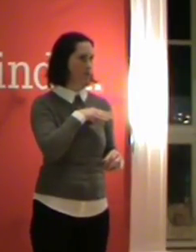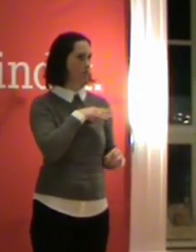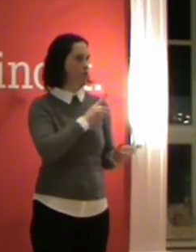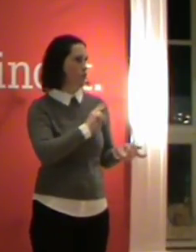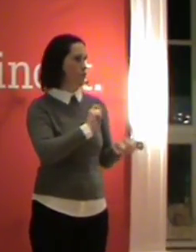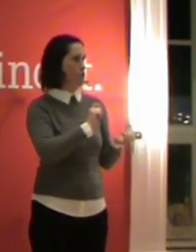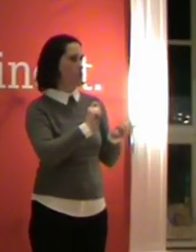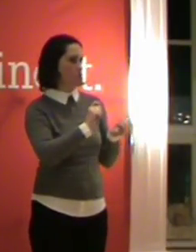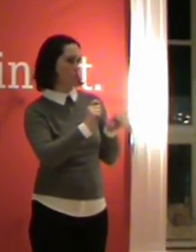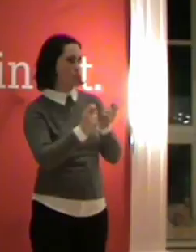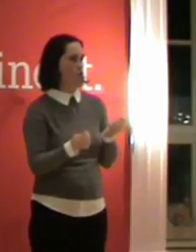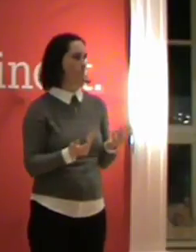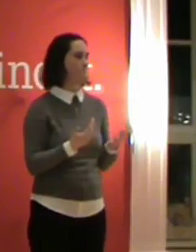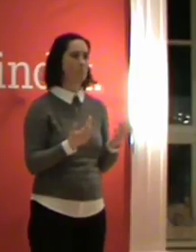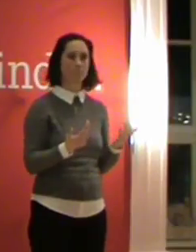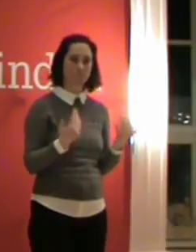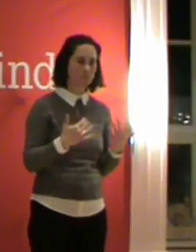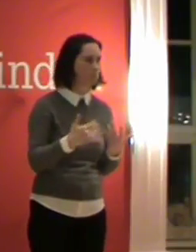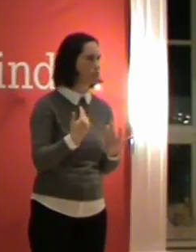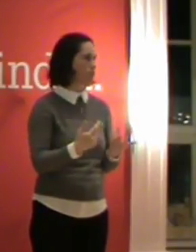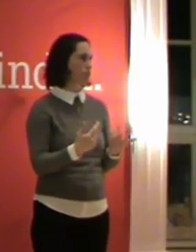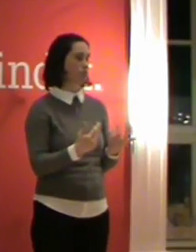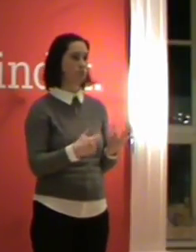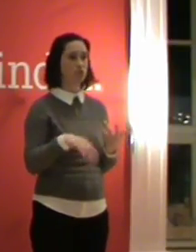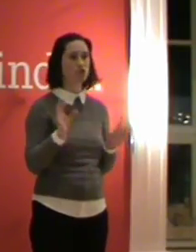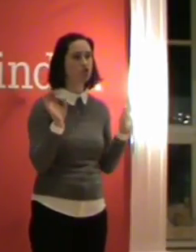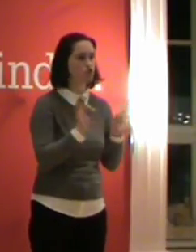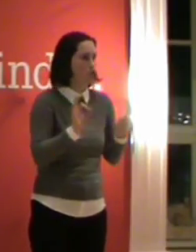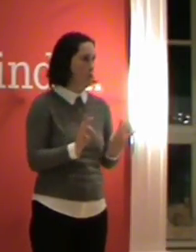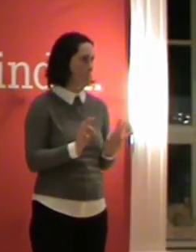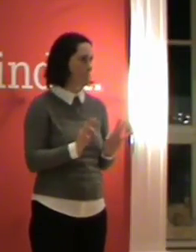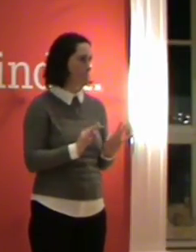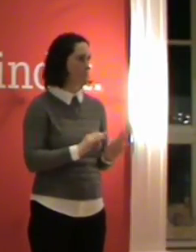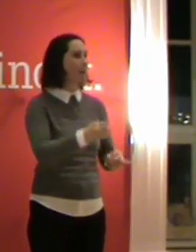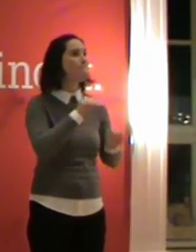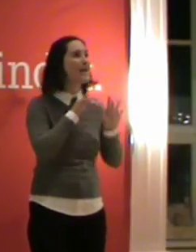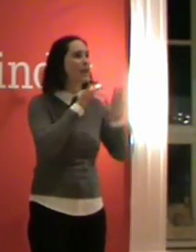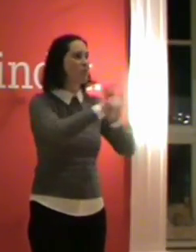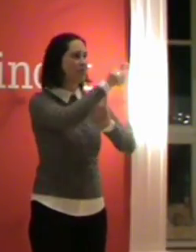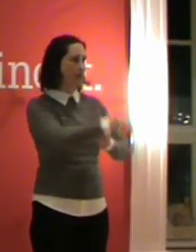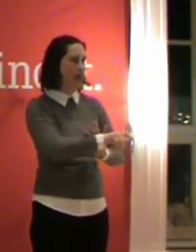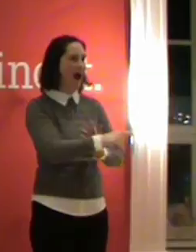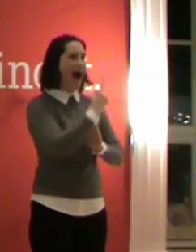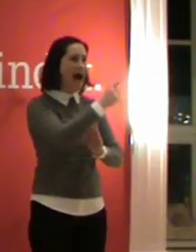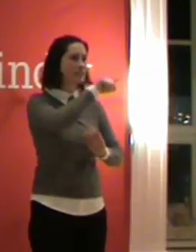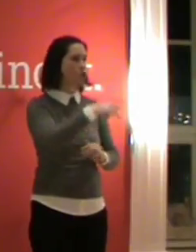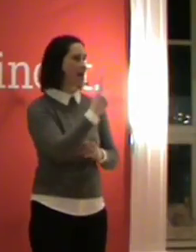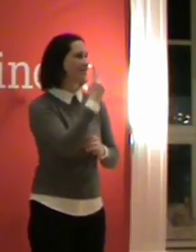es nur noch, wie man es nur noch obszön bezeichnen kann. Die Zahl der Vermögensmillionäre ist inzwischen auf